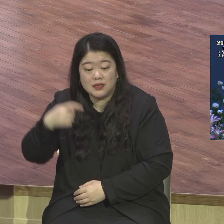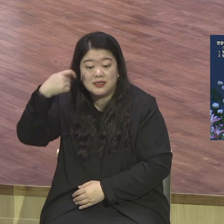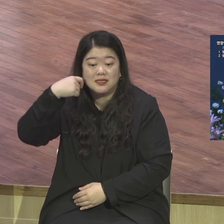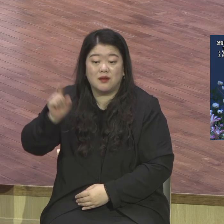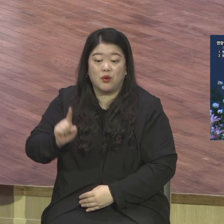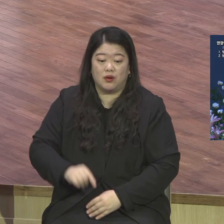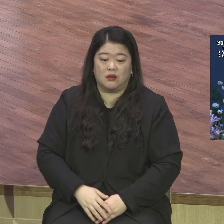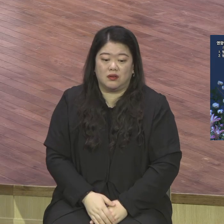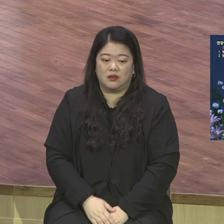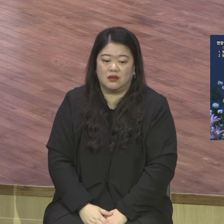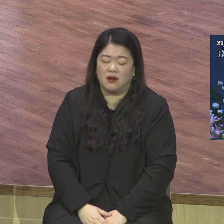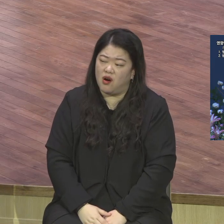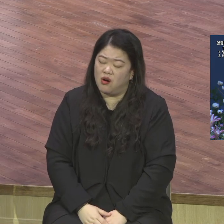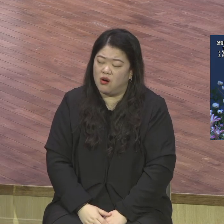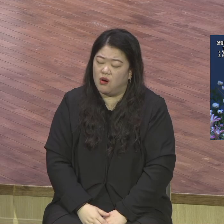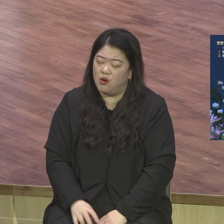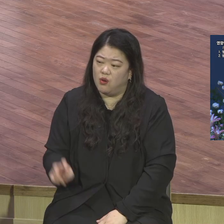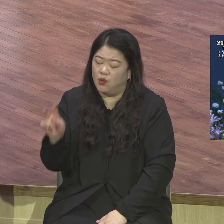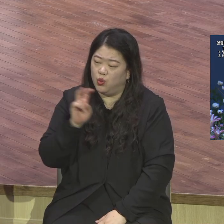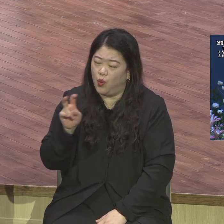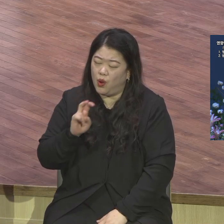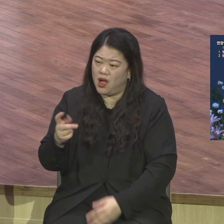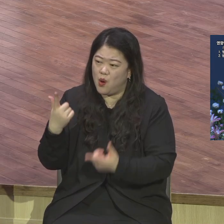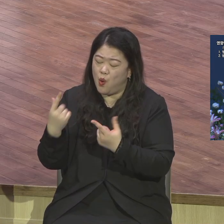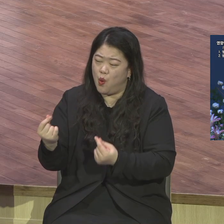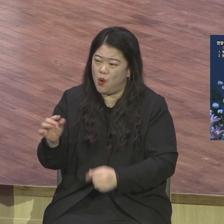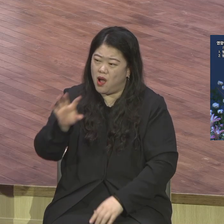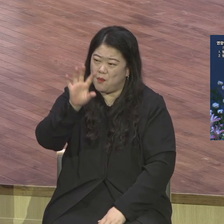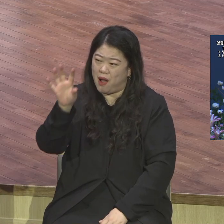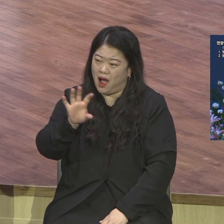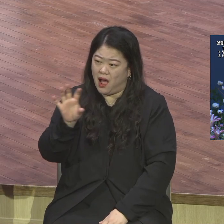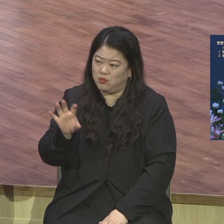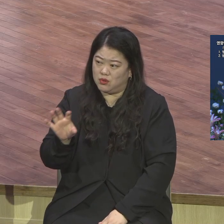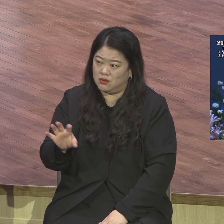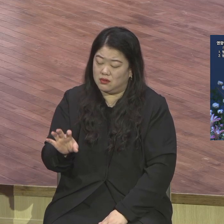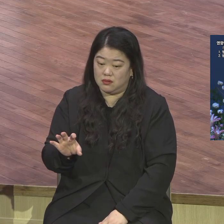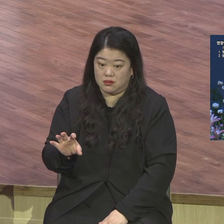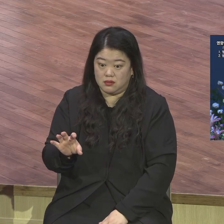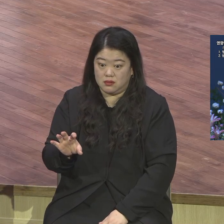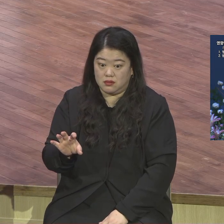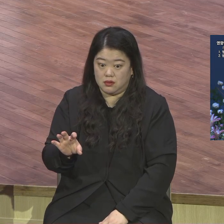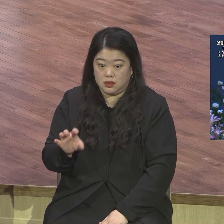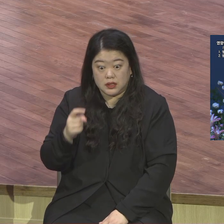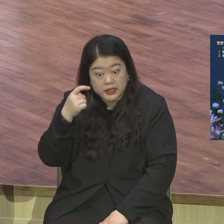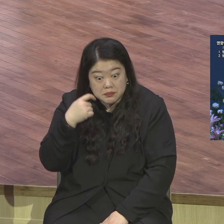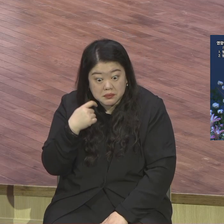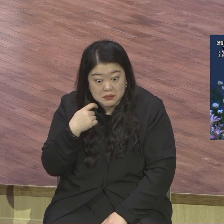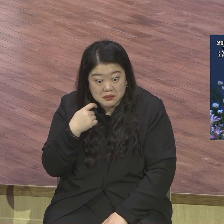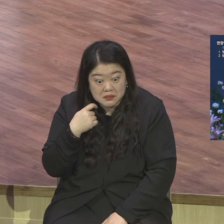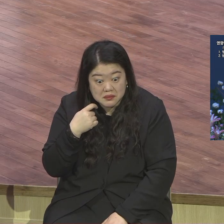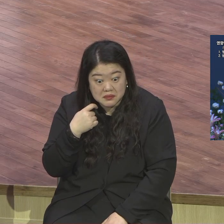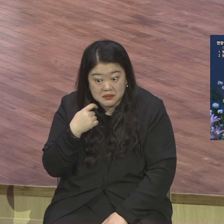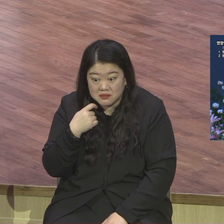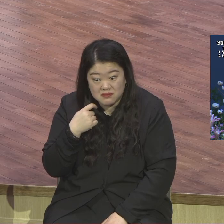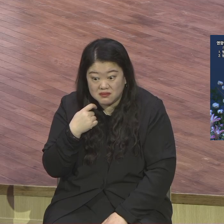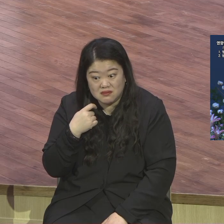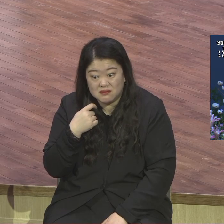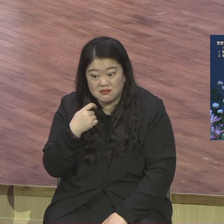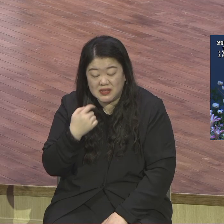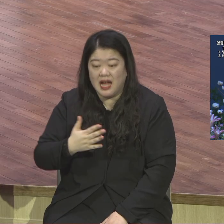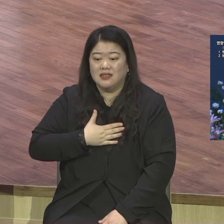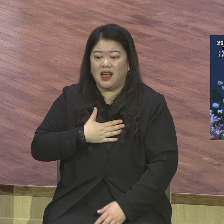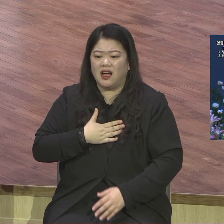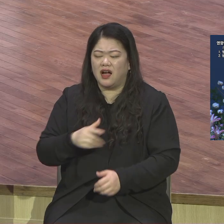아유 전에 한 말 또 한 거 또 하나 그랬습니까? 찬양이 막 영이 확 저는 막